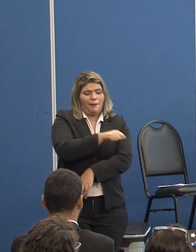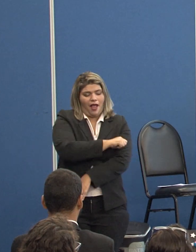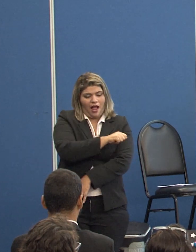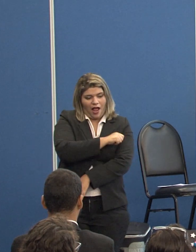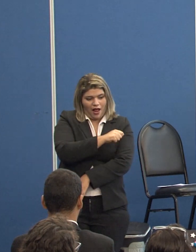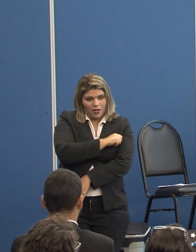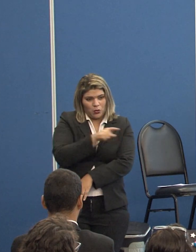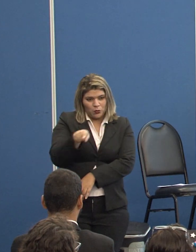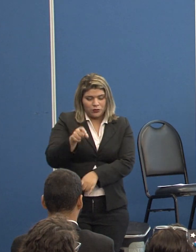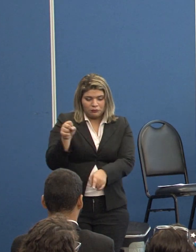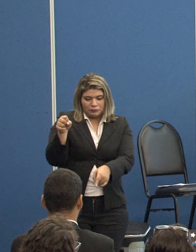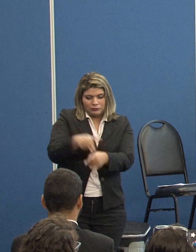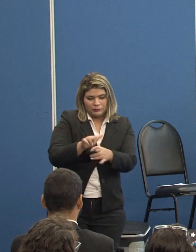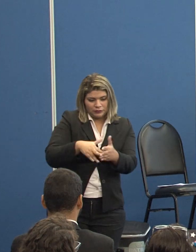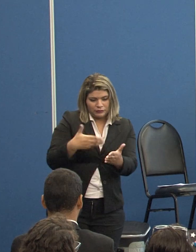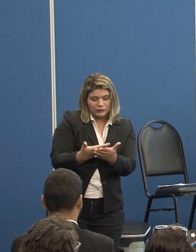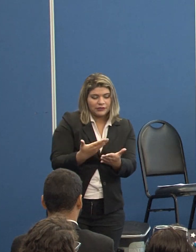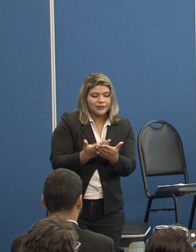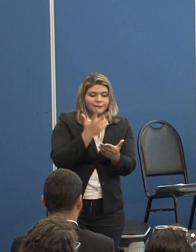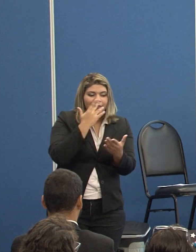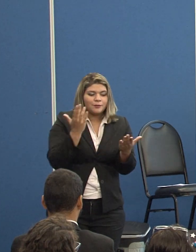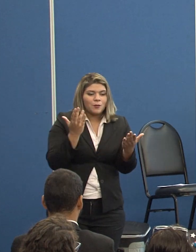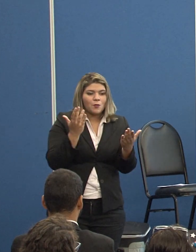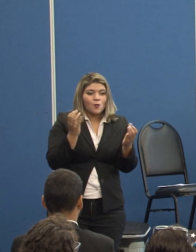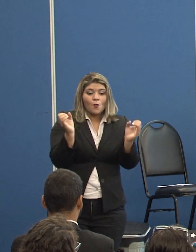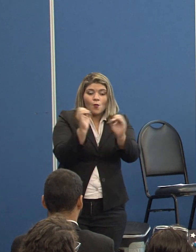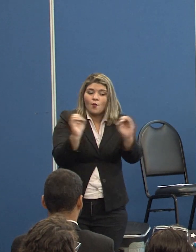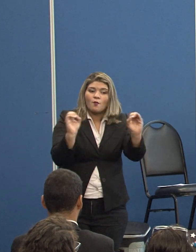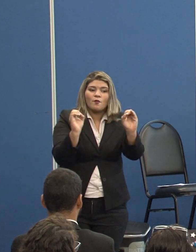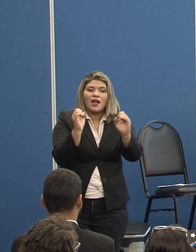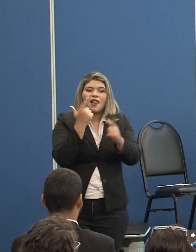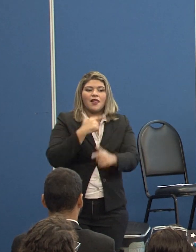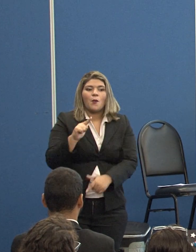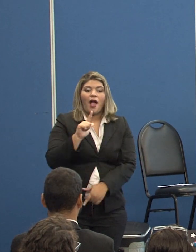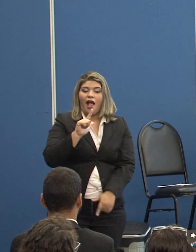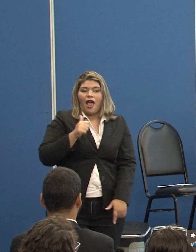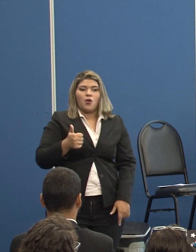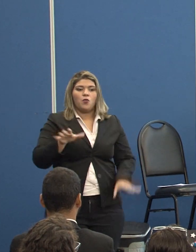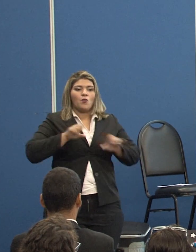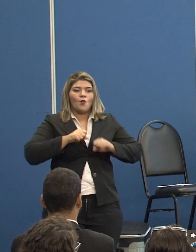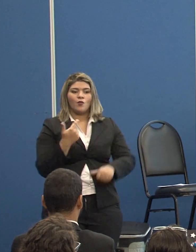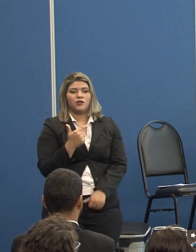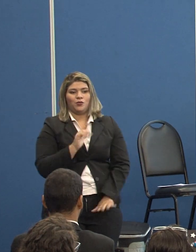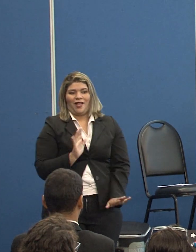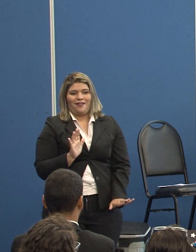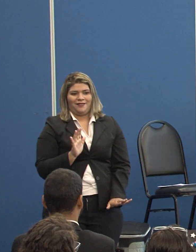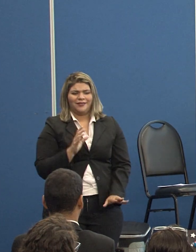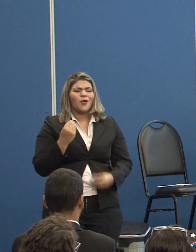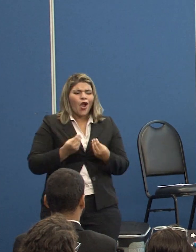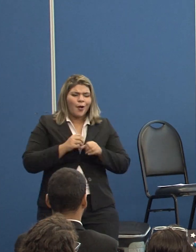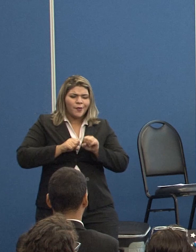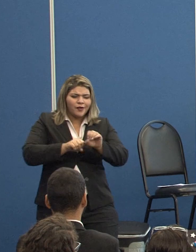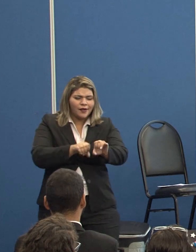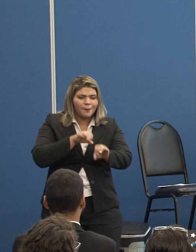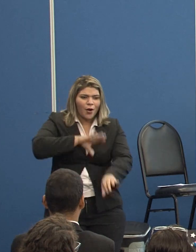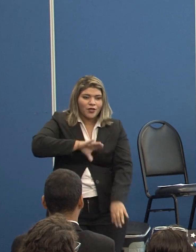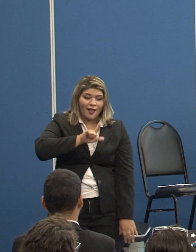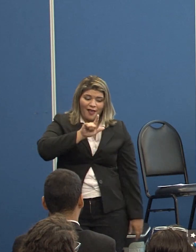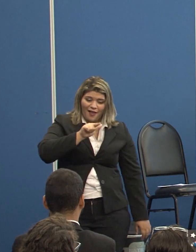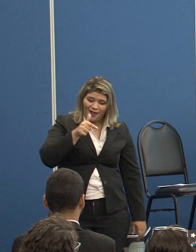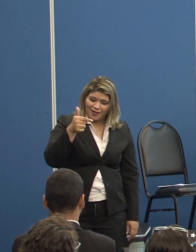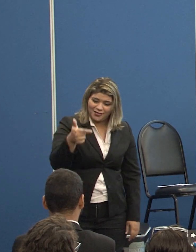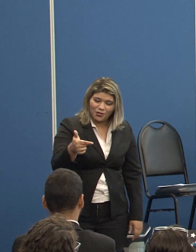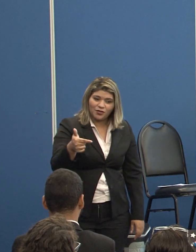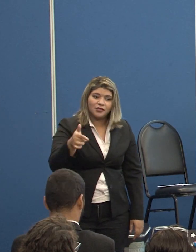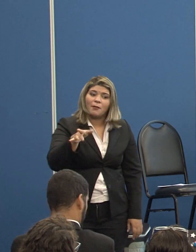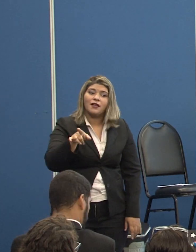escolas, sem mesmo a L1. Então, a gente está trabalhando, falando de ensino de língua portuguesa como L2, sendo